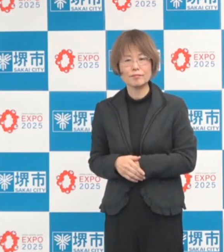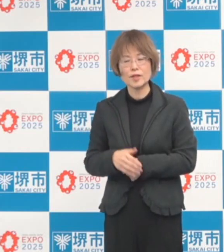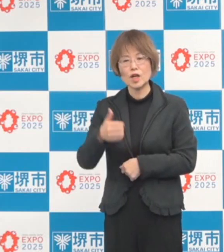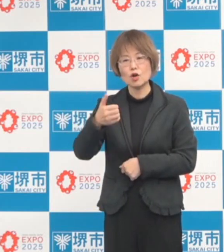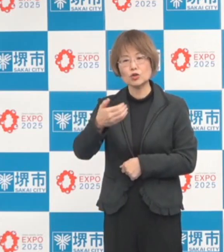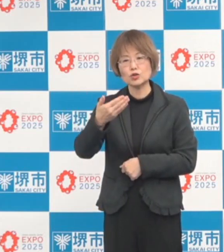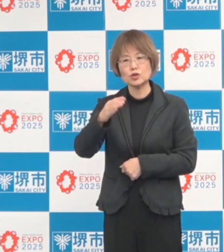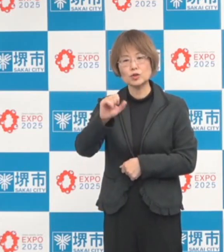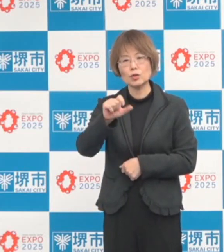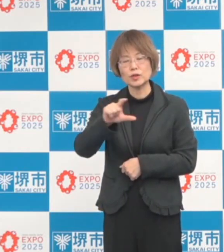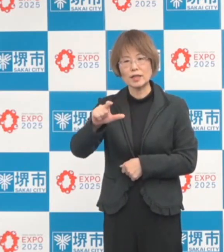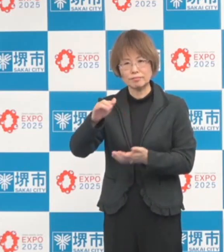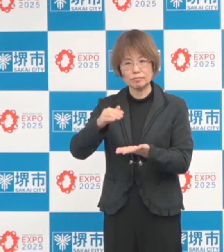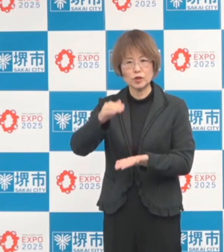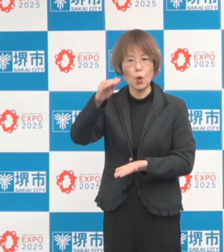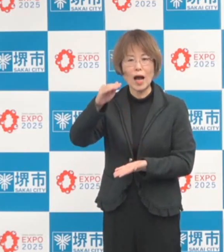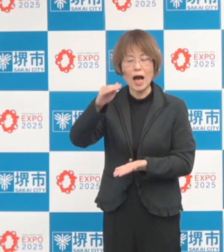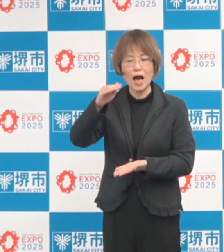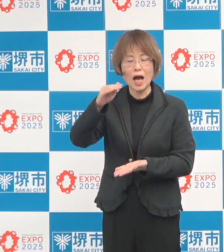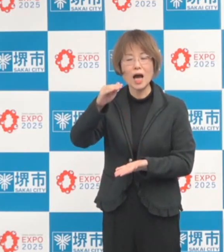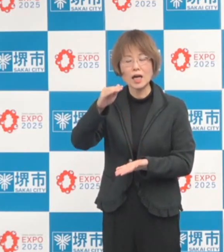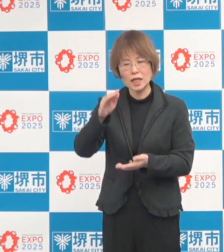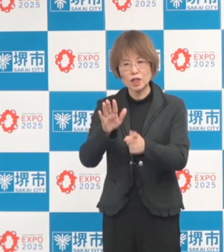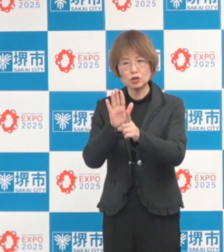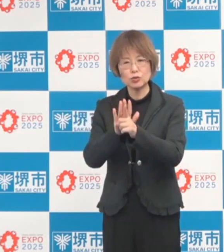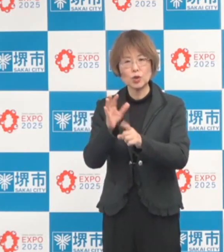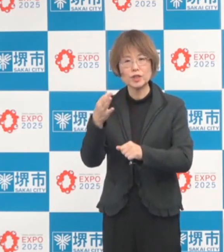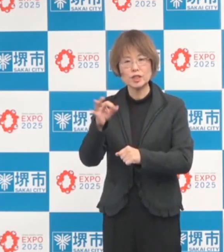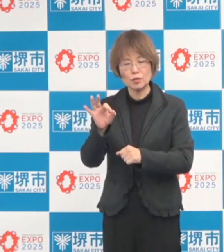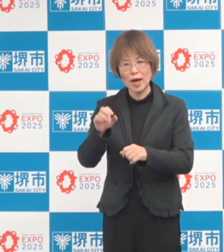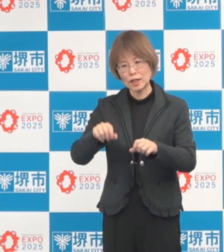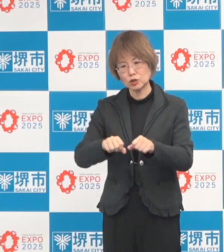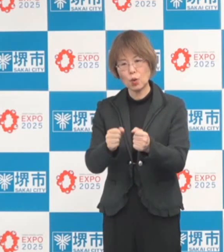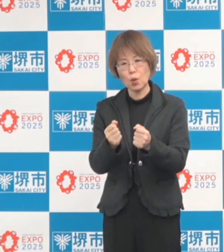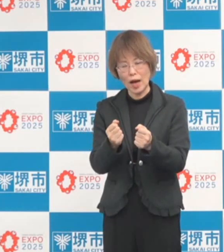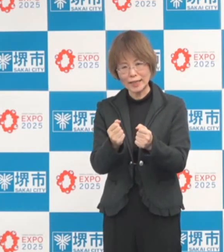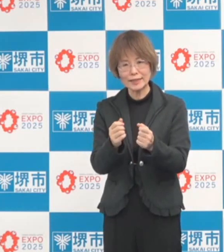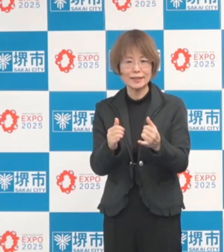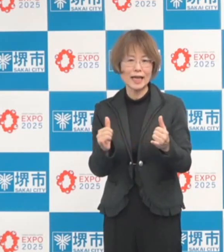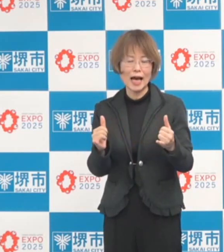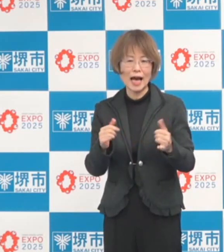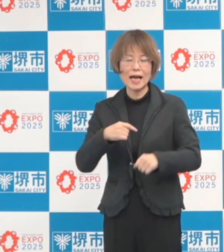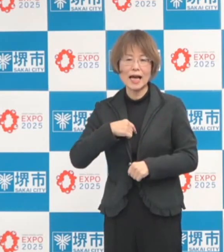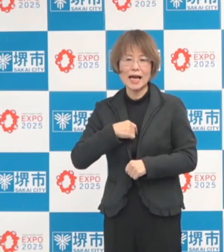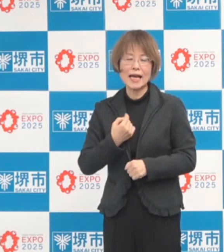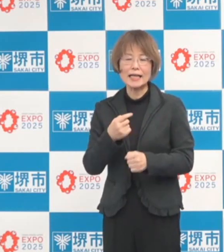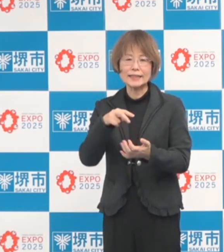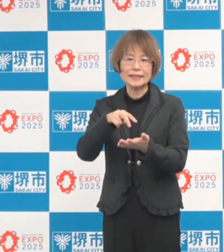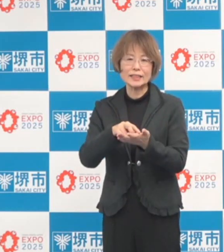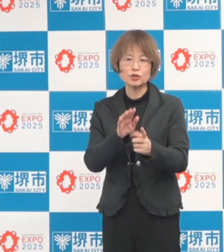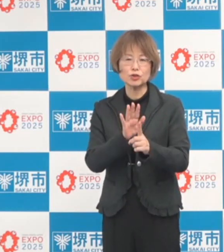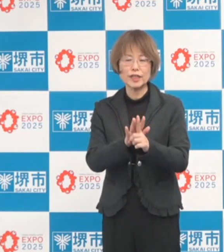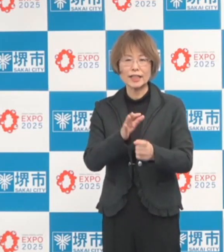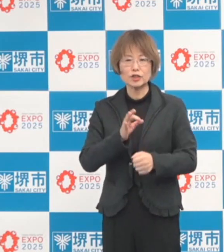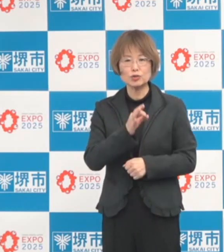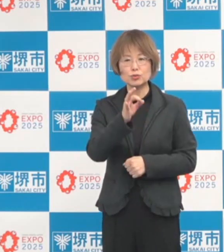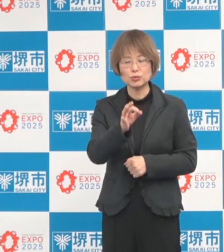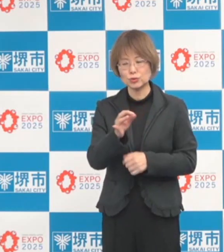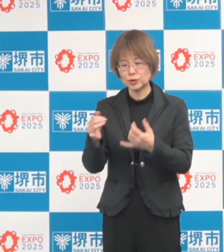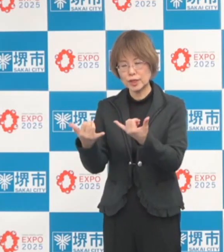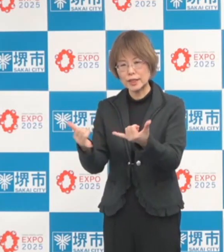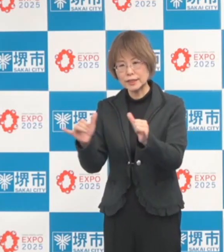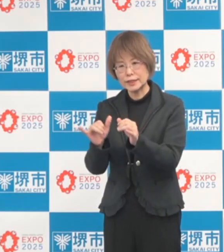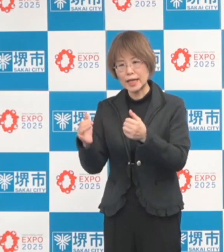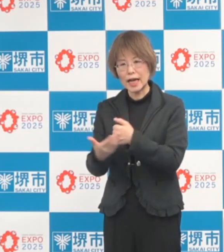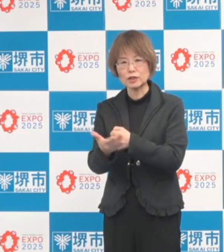59億円の増加、扶助費は障害者自立支援給付や生活保護扶助